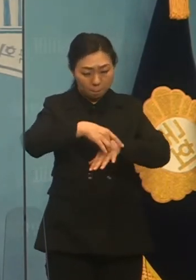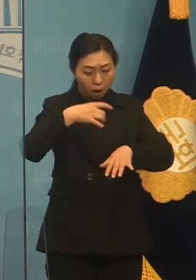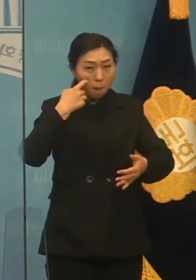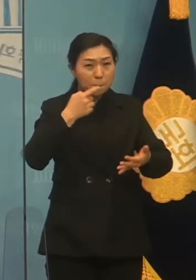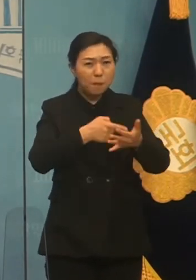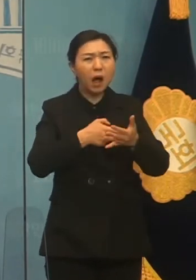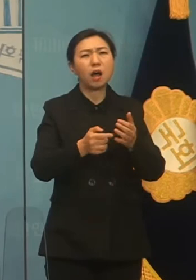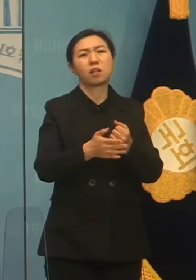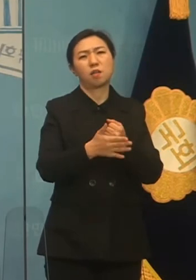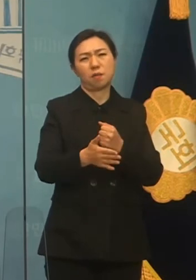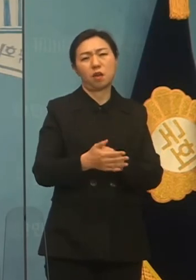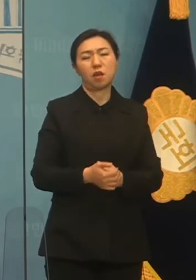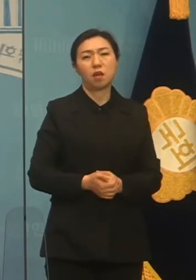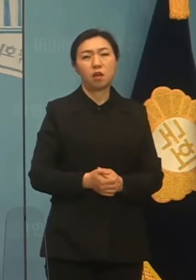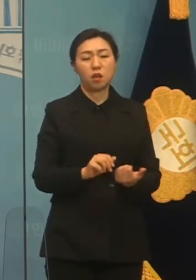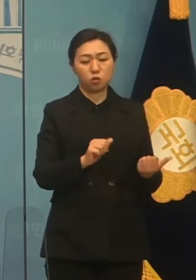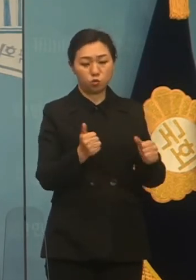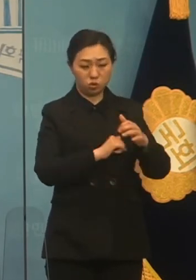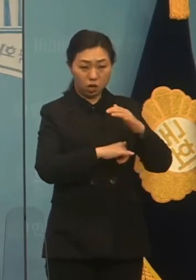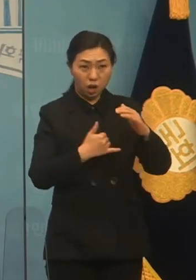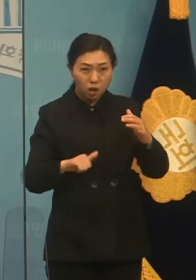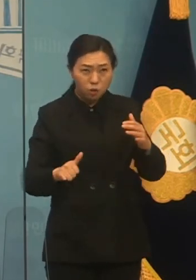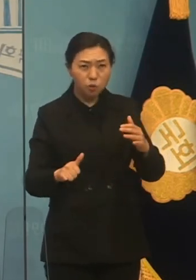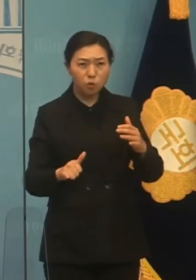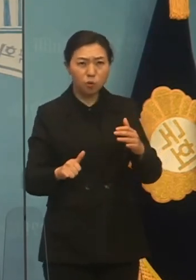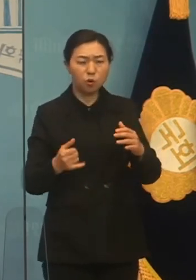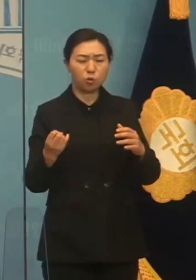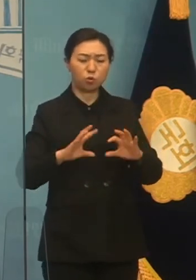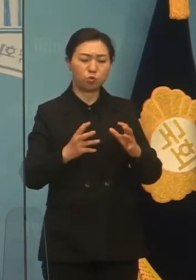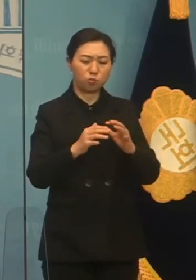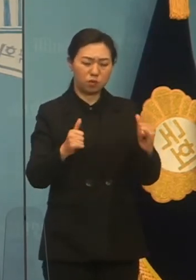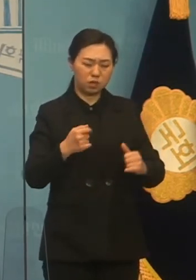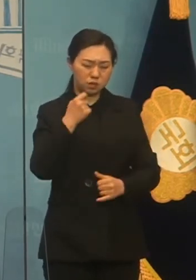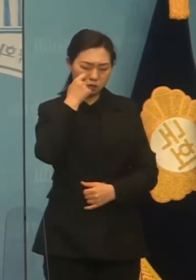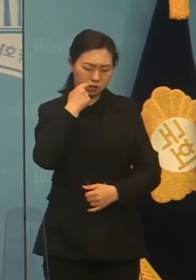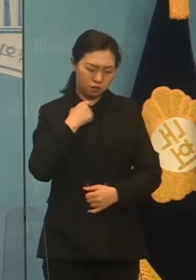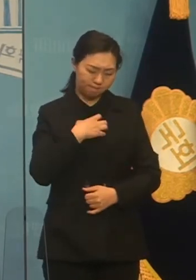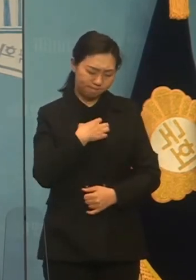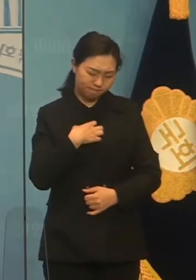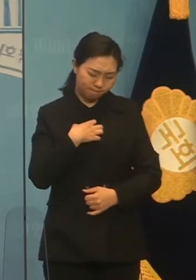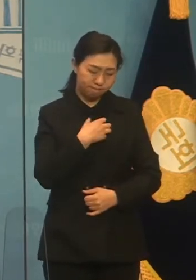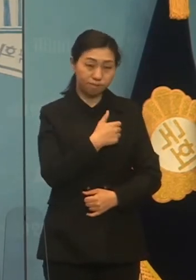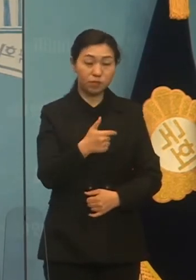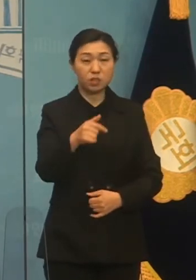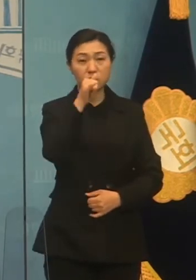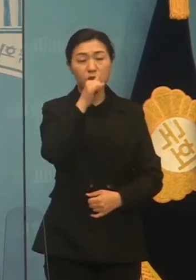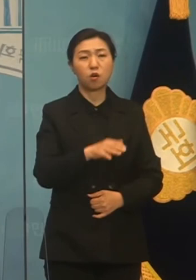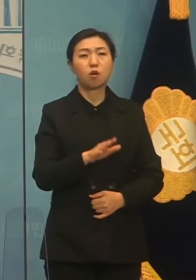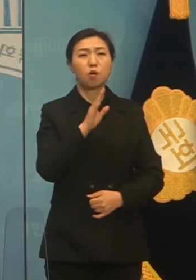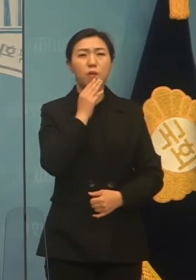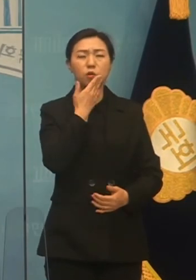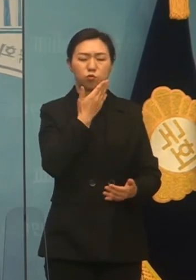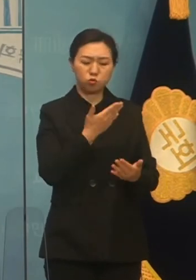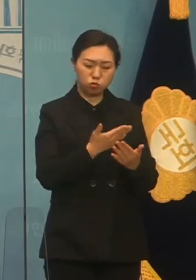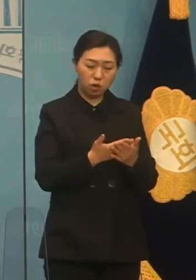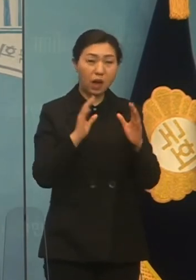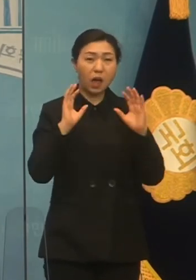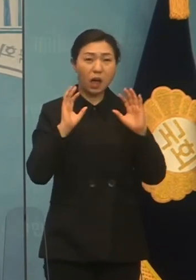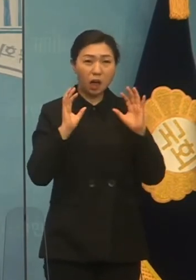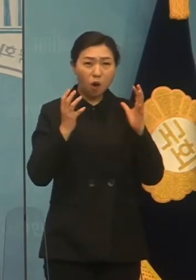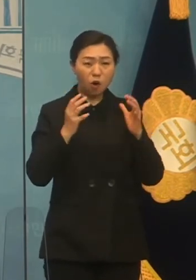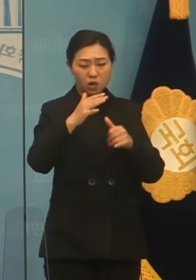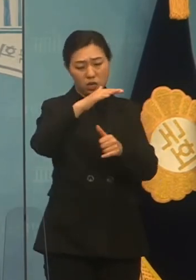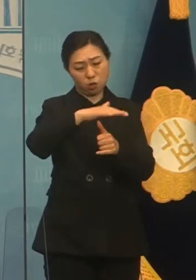유가족과 국민들에게 큰 슬픔과 힘을 주었습니다. 다시는 소중한 어린이들의